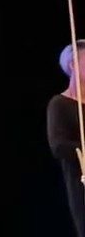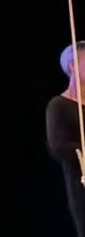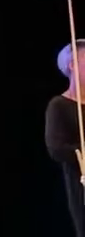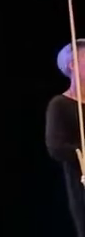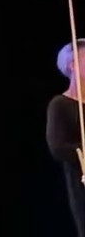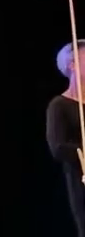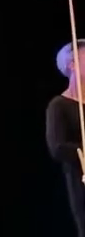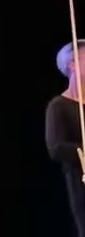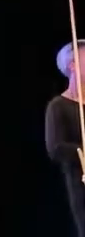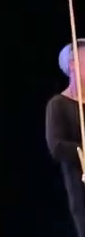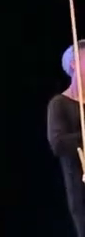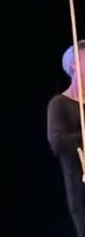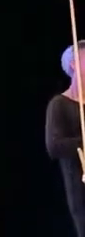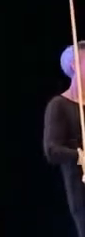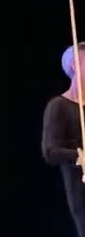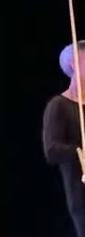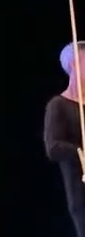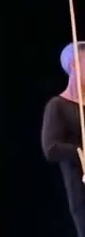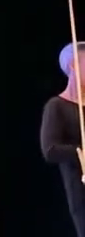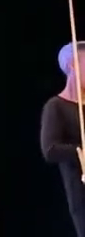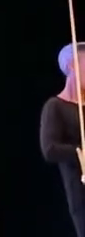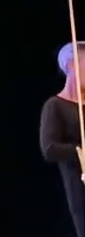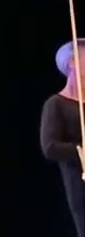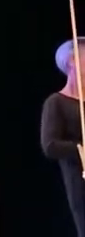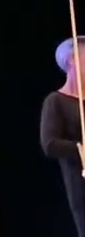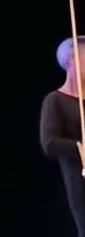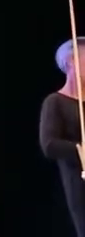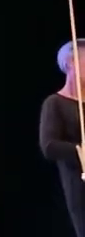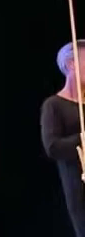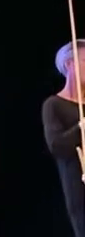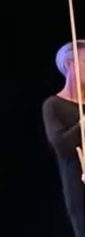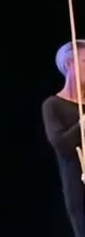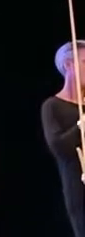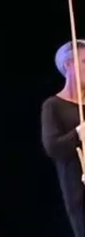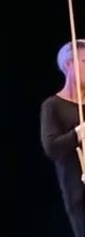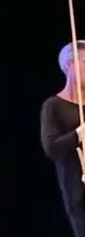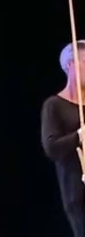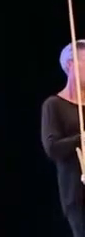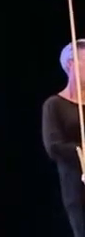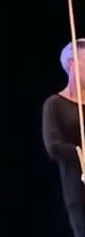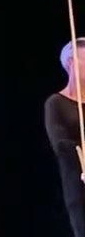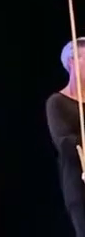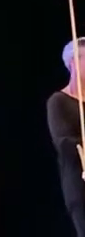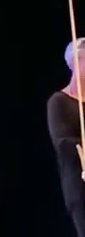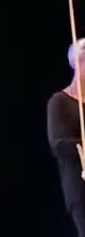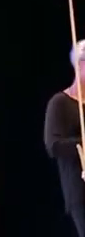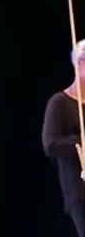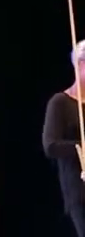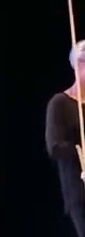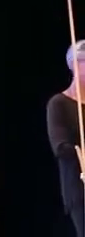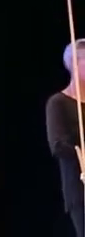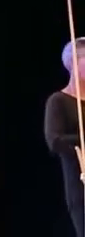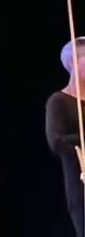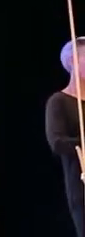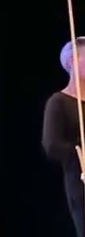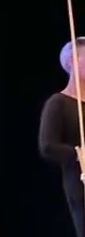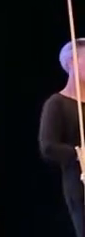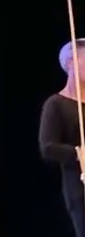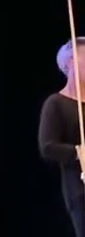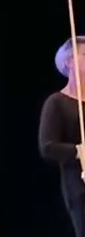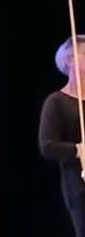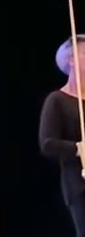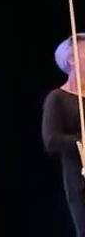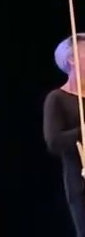Och det är inte lätt för någon. Det har varit svårt att få ner de största utsläppsländerna. Det är sjukt svårt med så